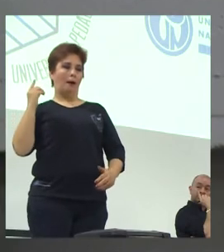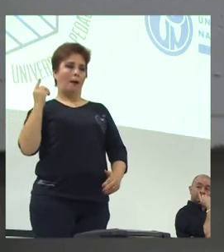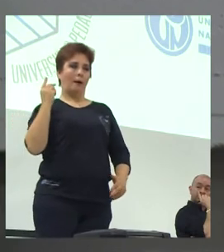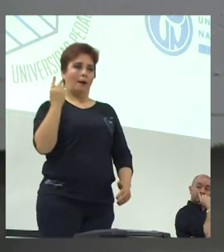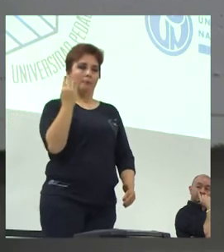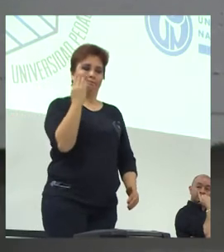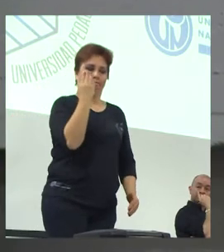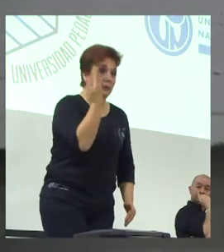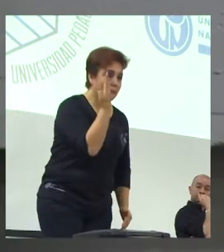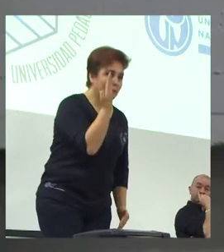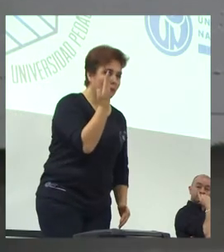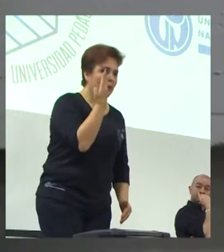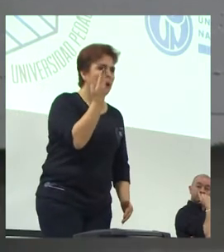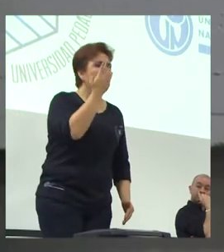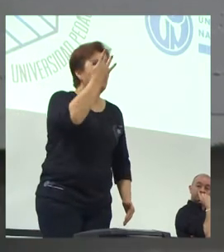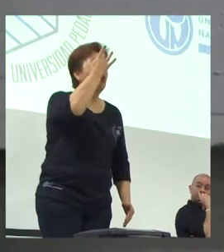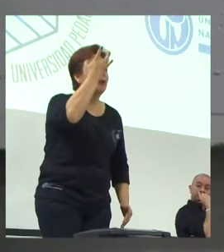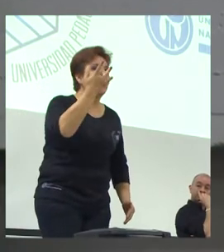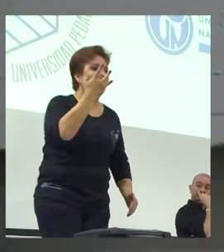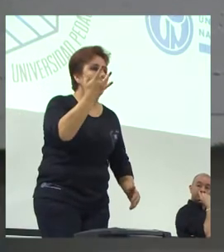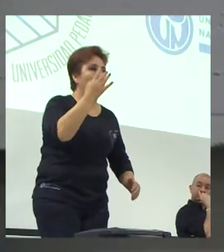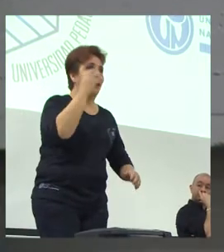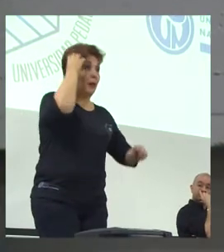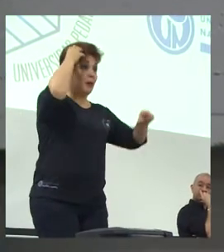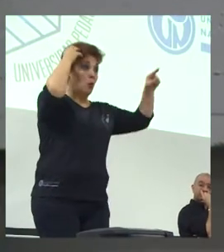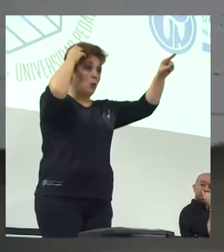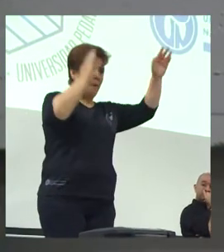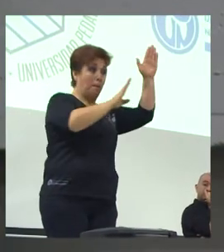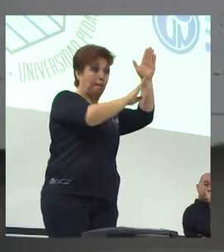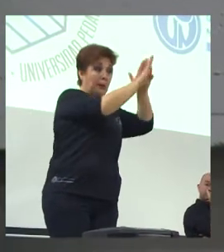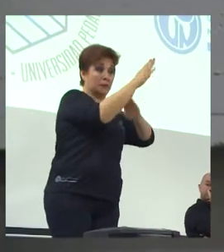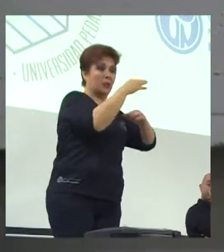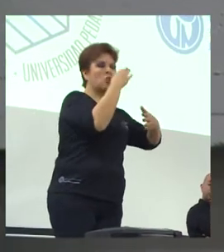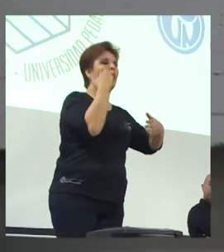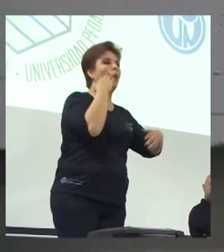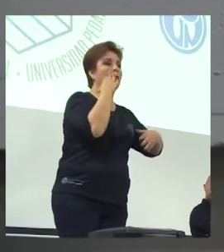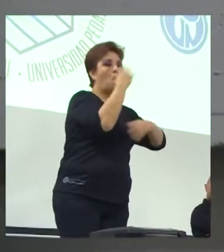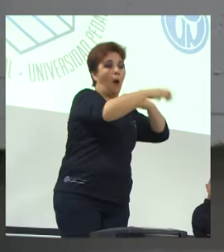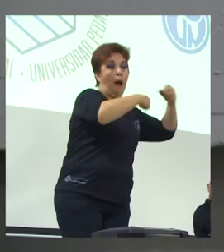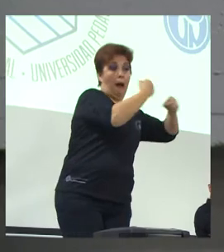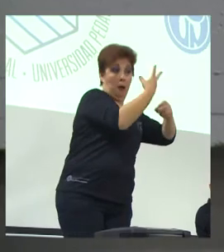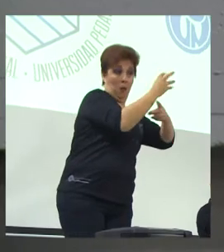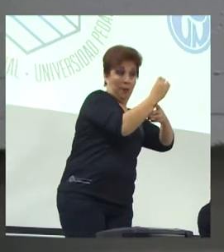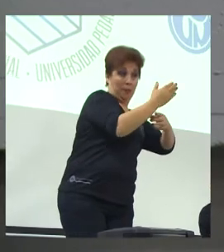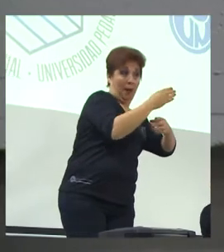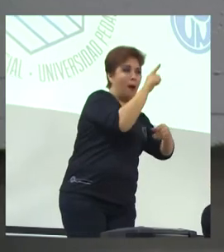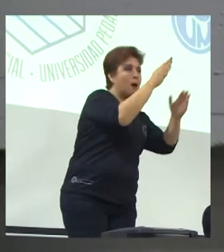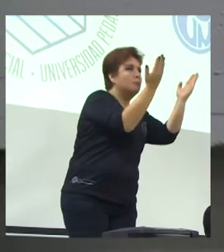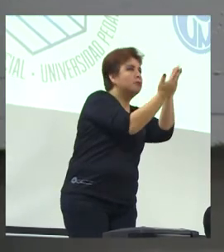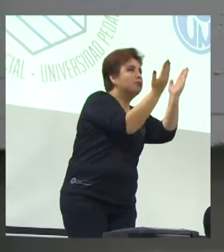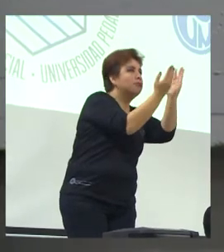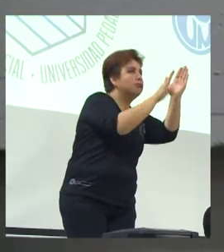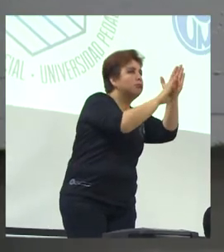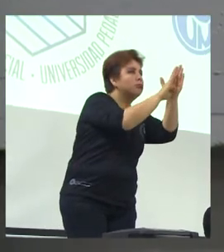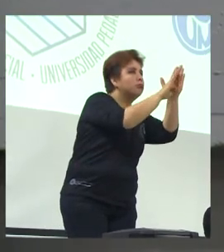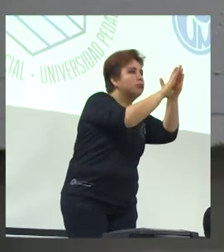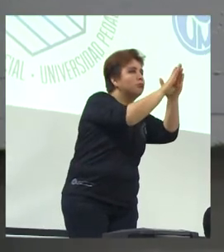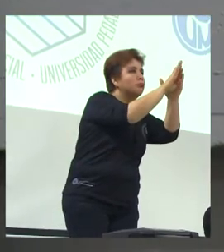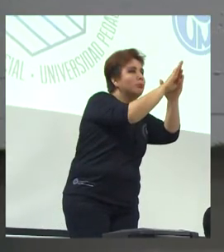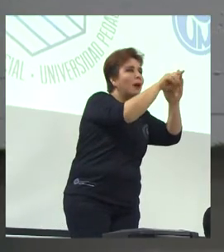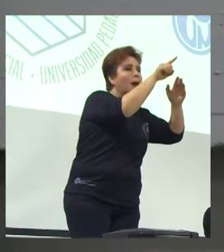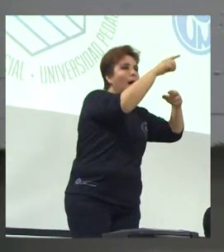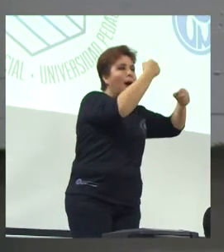los años 40 permitieron pensar de manera decidida en la incorporación de las personas con